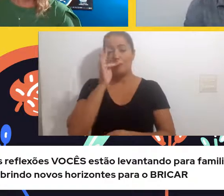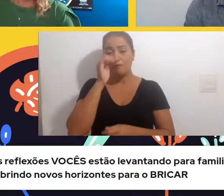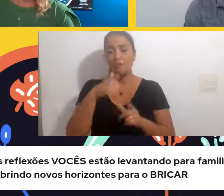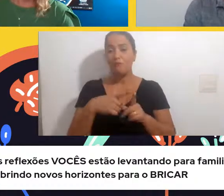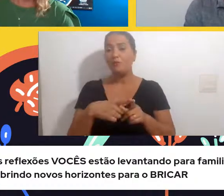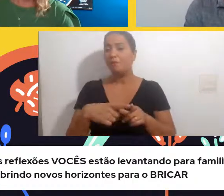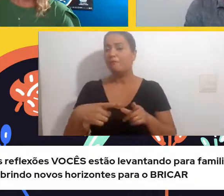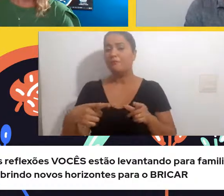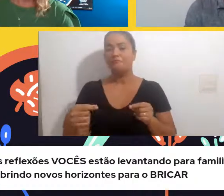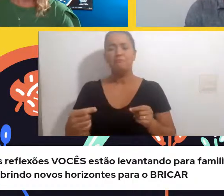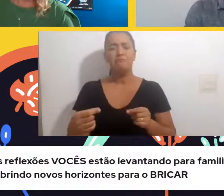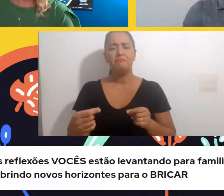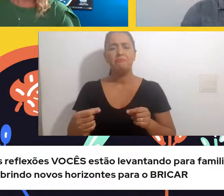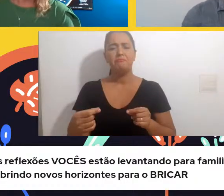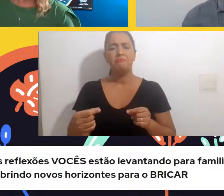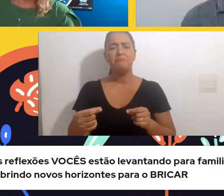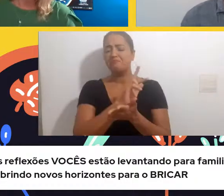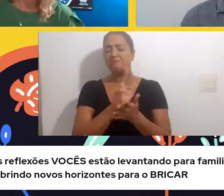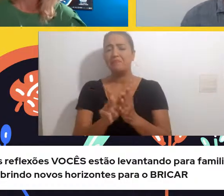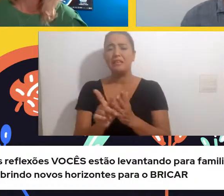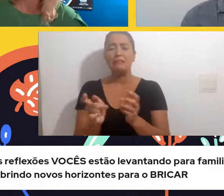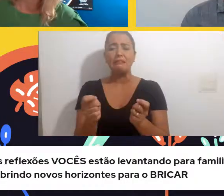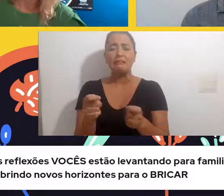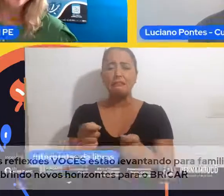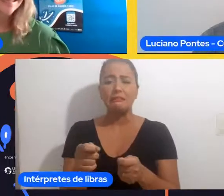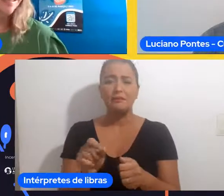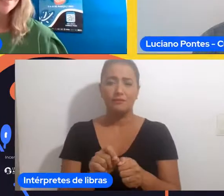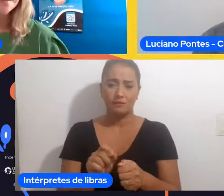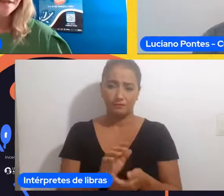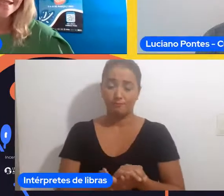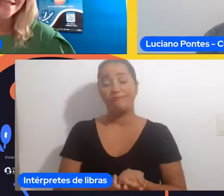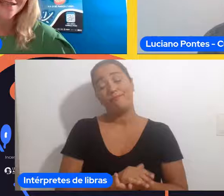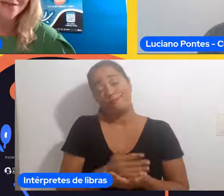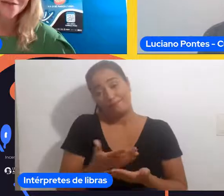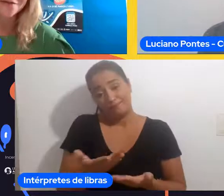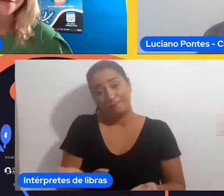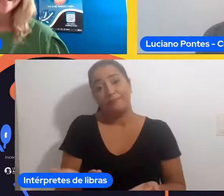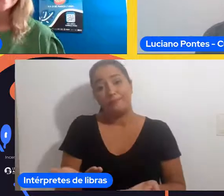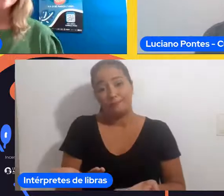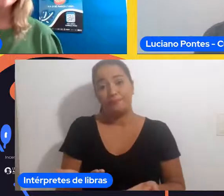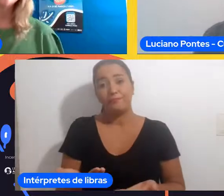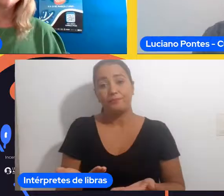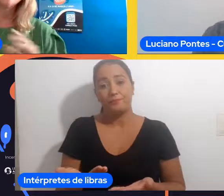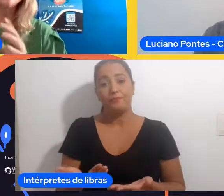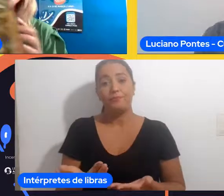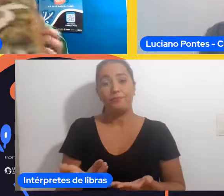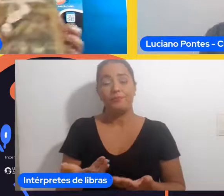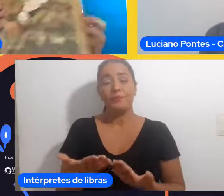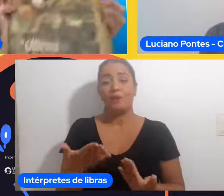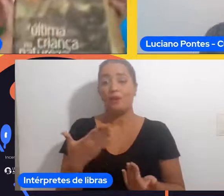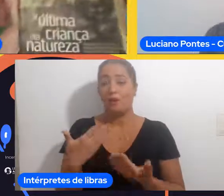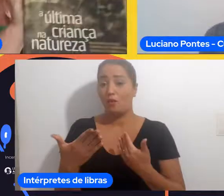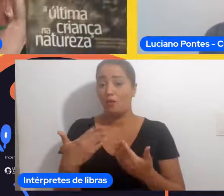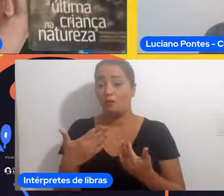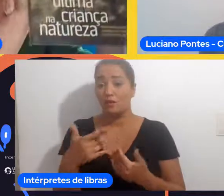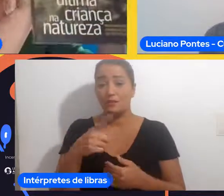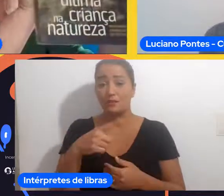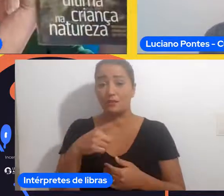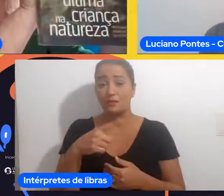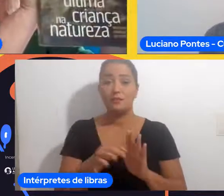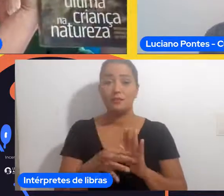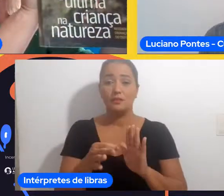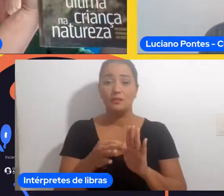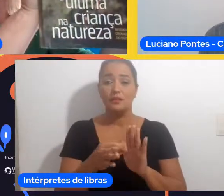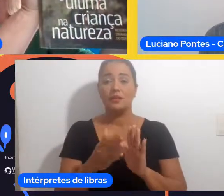Quantas coisas são possíveis fazer, não é? Pois é. Antes de fazer essa nossa conversa, eu queria mostrar esse livro,